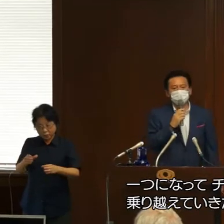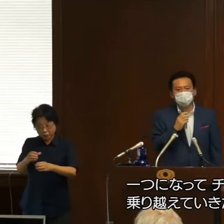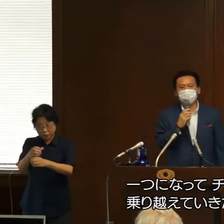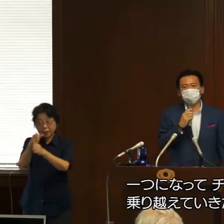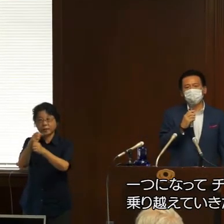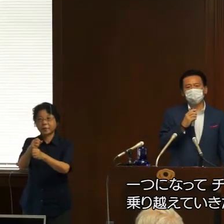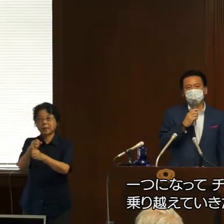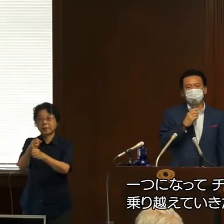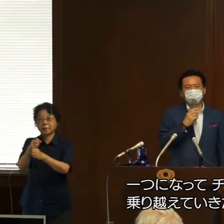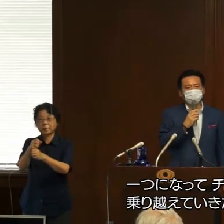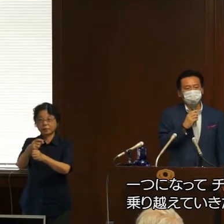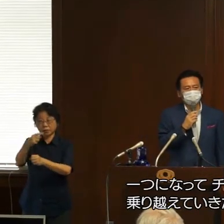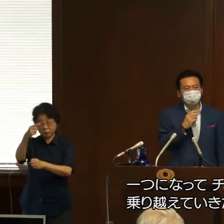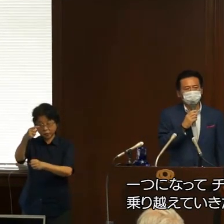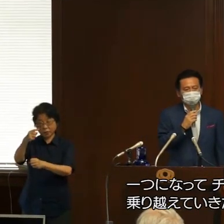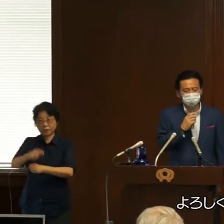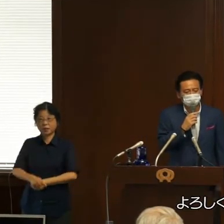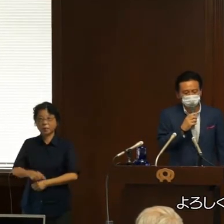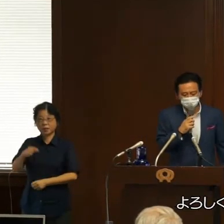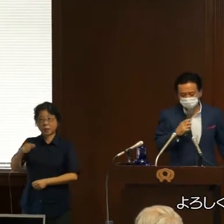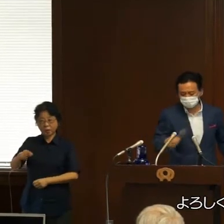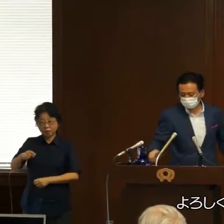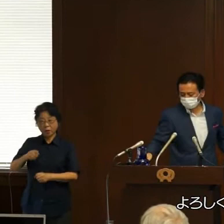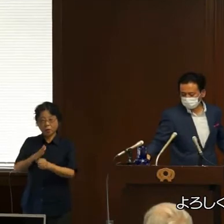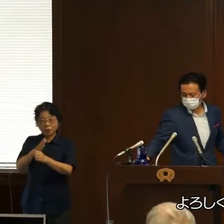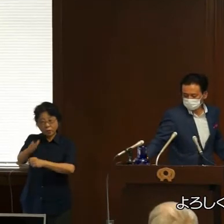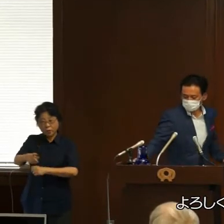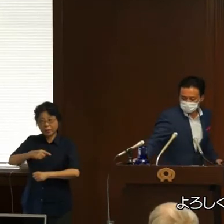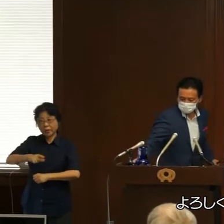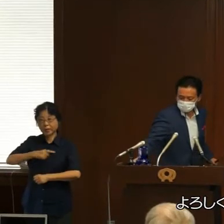オールサガで乗り越えていきたいと思います。よろしくお願いします。